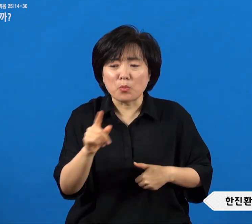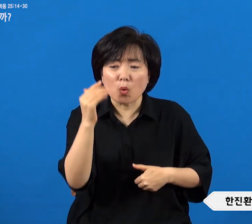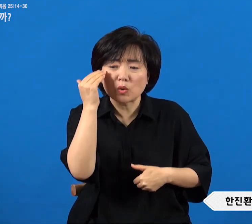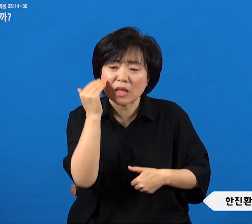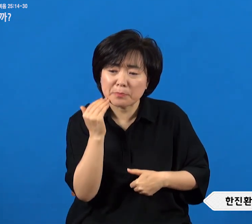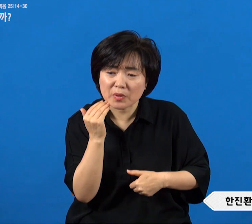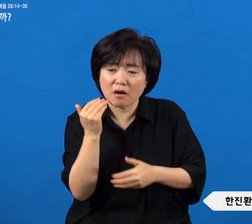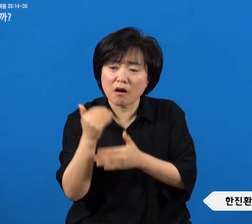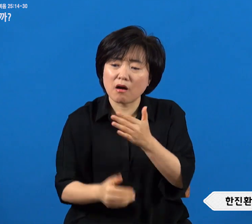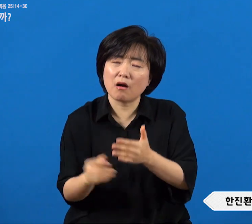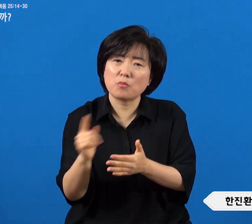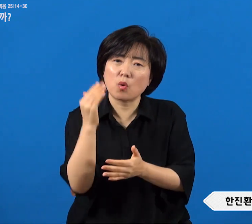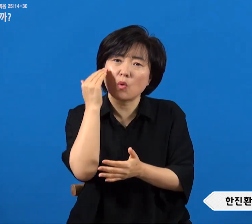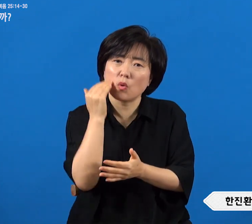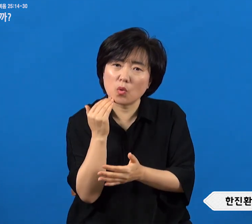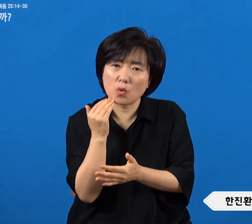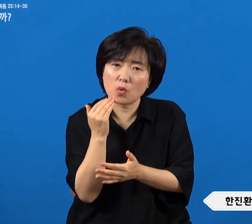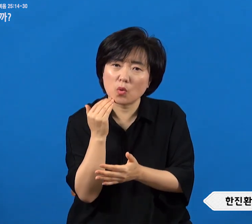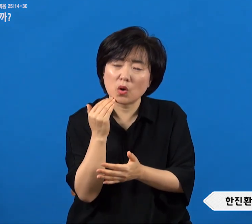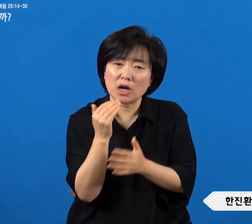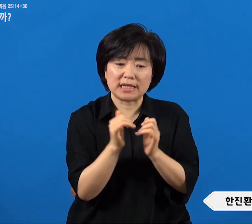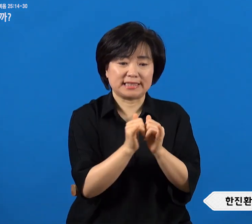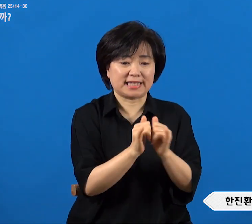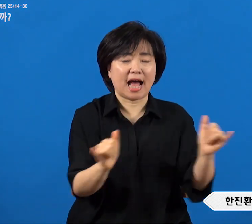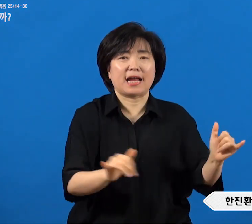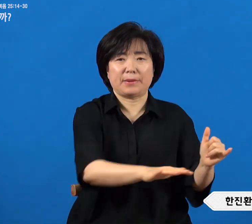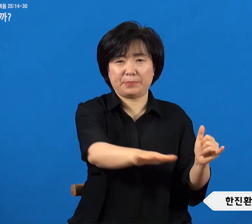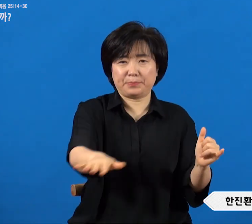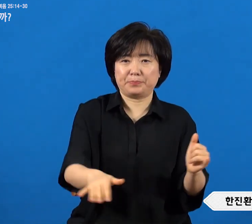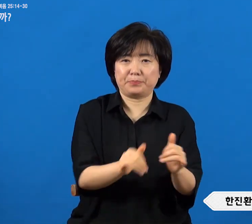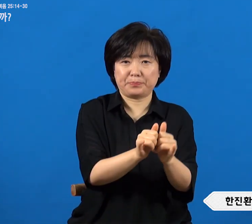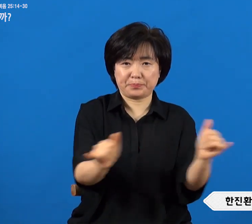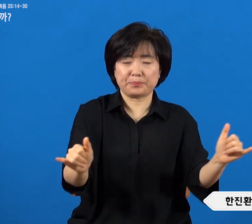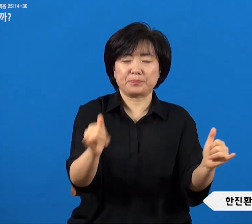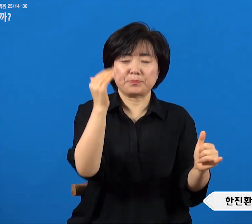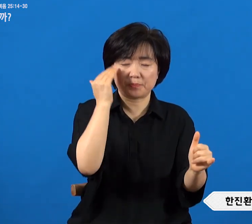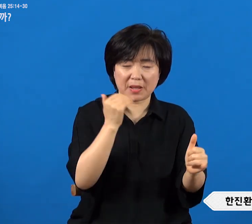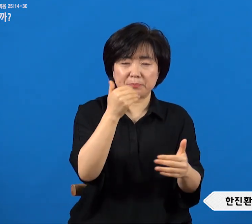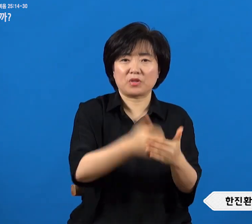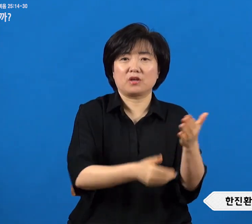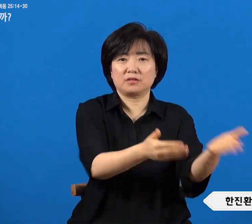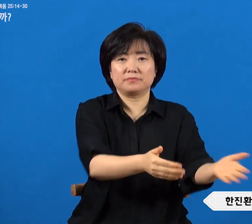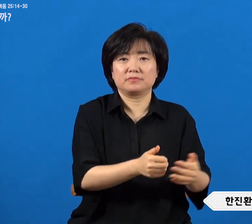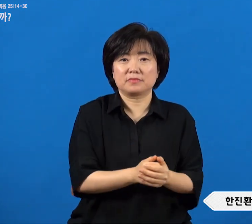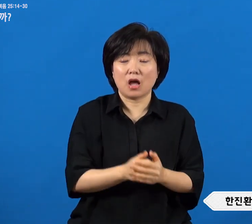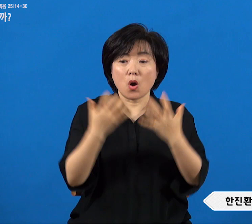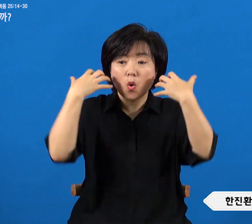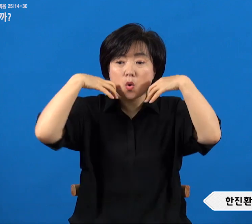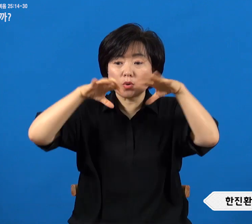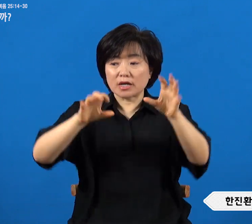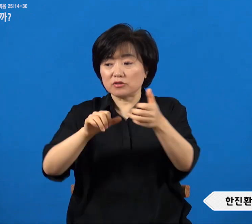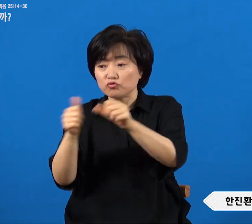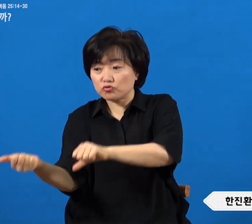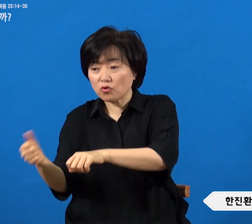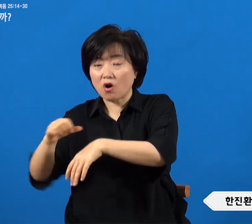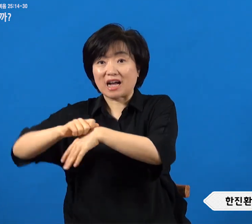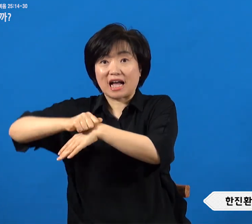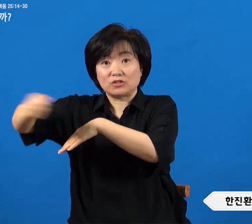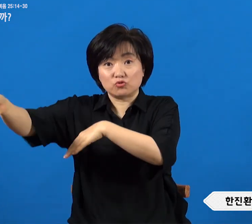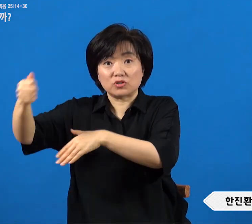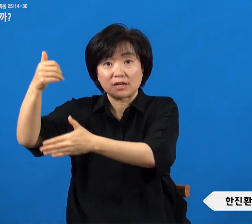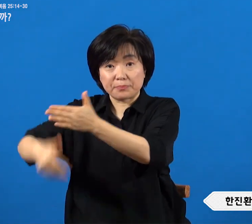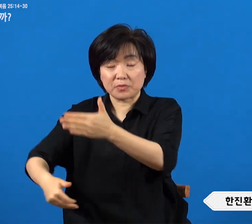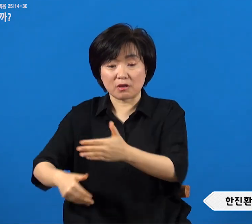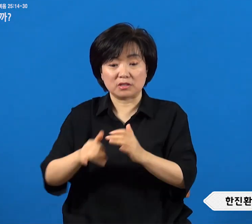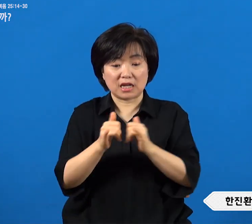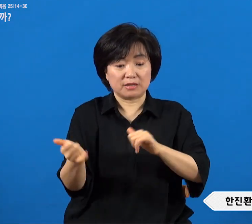말인가? 사람을 남겨야 됩니다. 호랑이는 죽어서 가죽을 남기고 사람은 죽어서 이름을